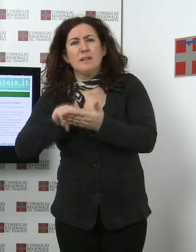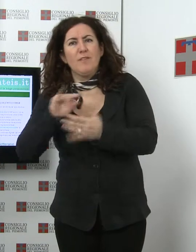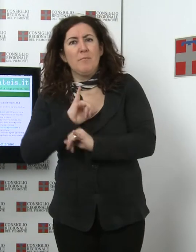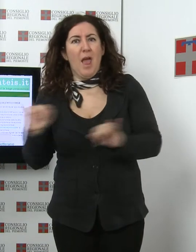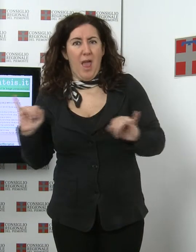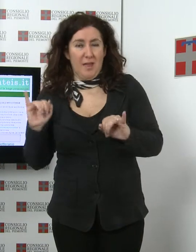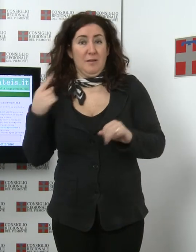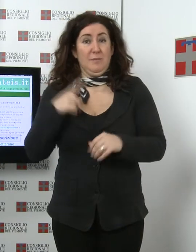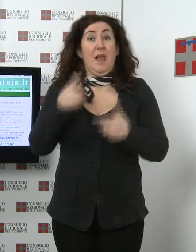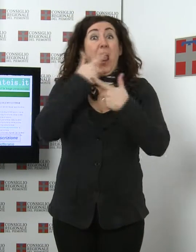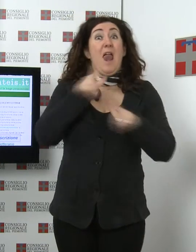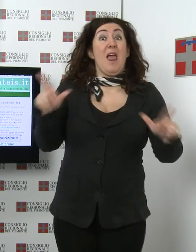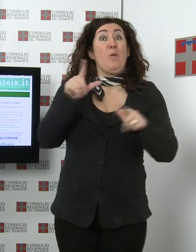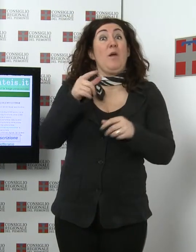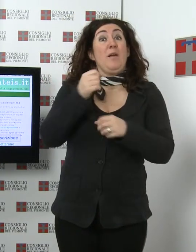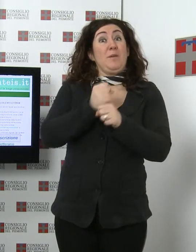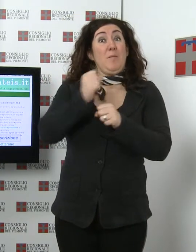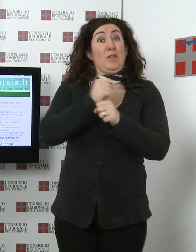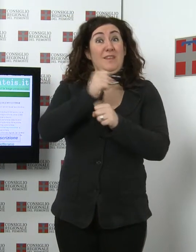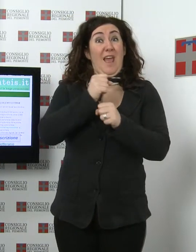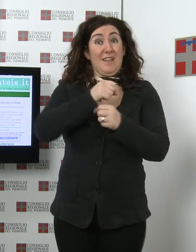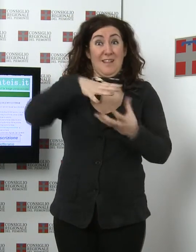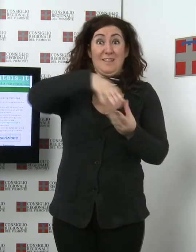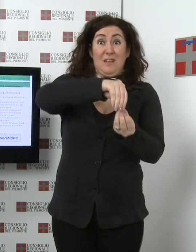un premio pari a 1000 euro. Info e iscrizioni sul sito